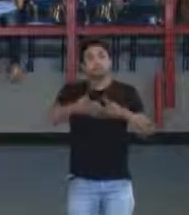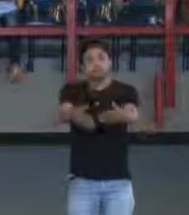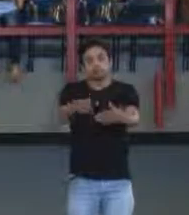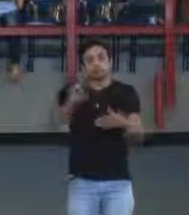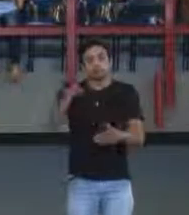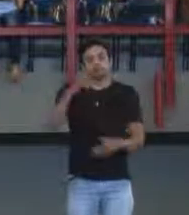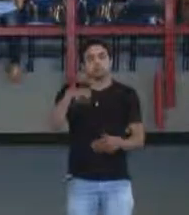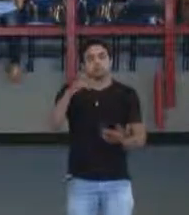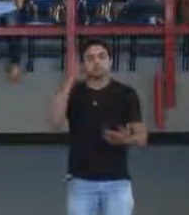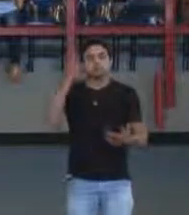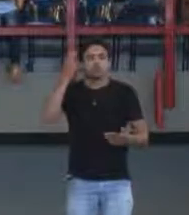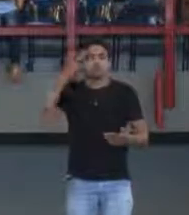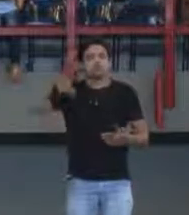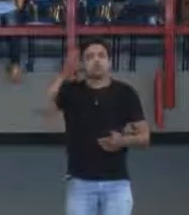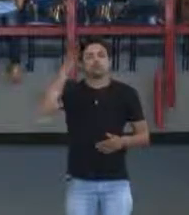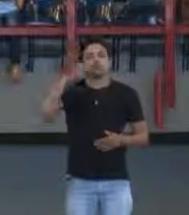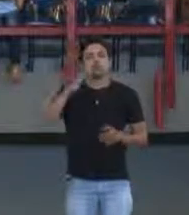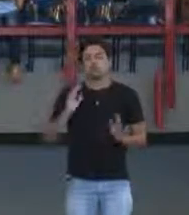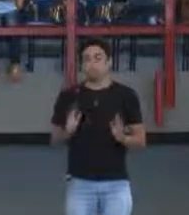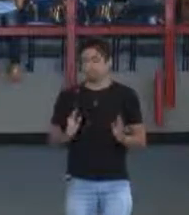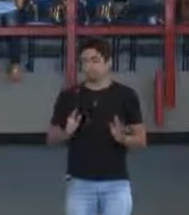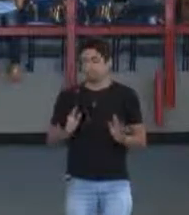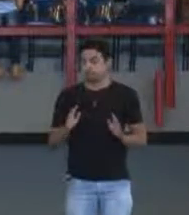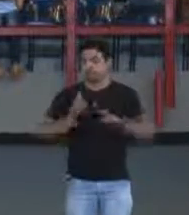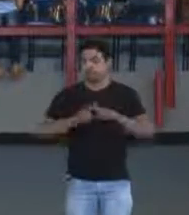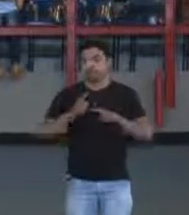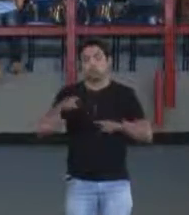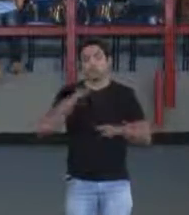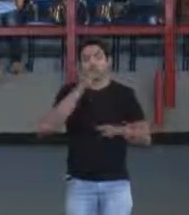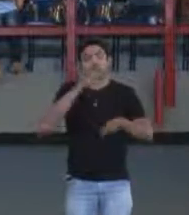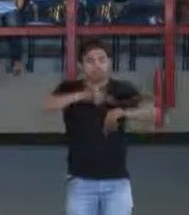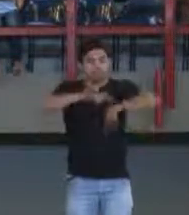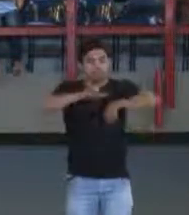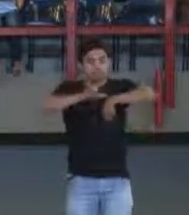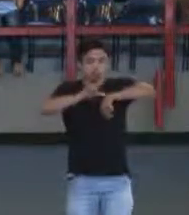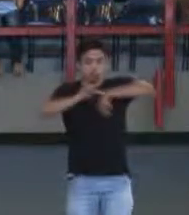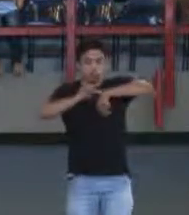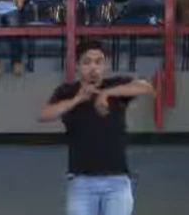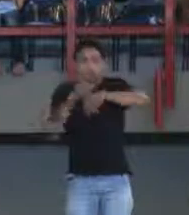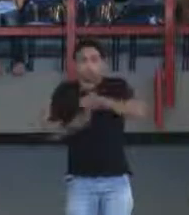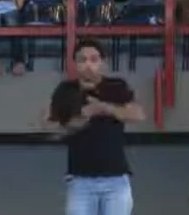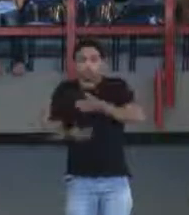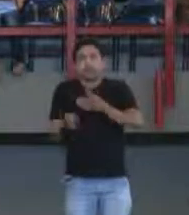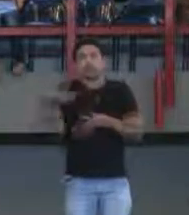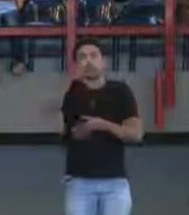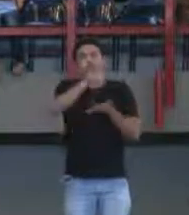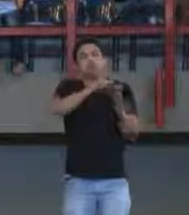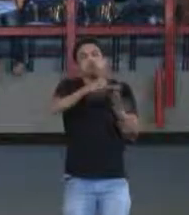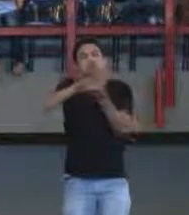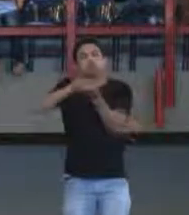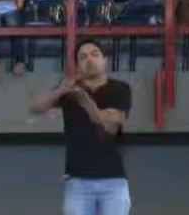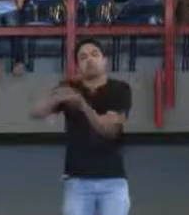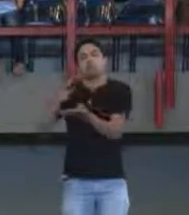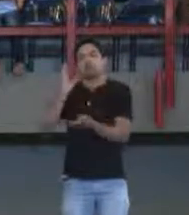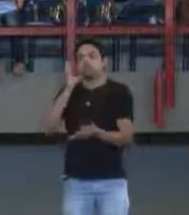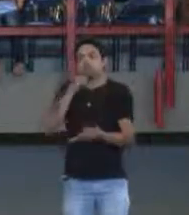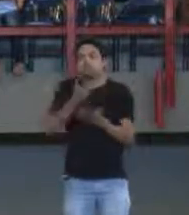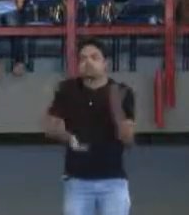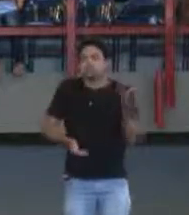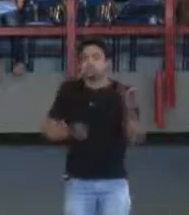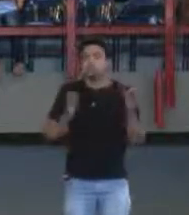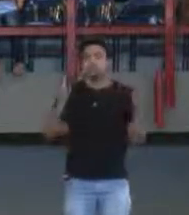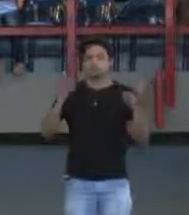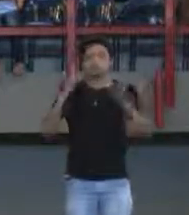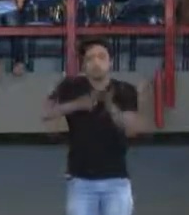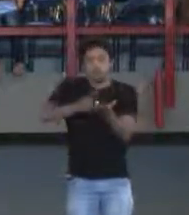frente era mera consequência do primeiro. Para que a gente não gaste muito tempo esperando que vocês copiem os slides. Beleza? Então,